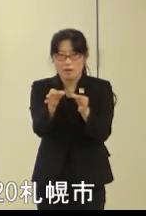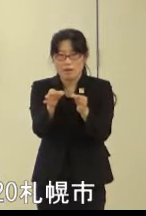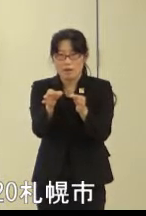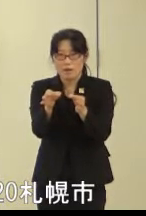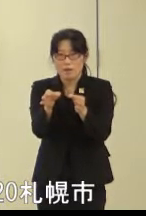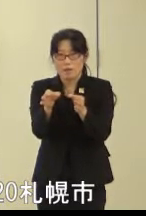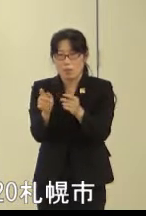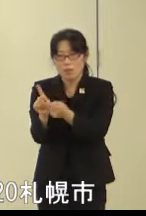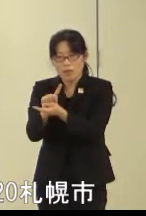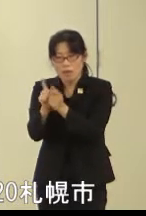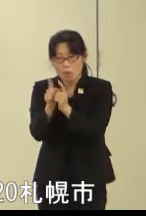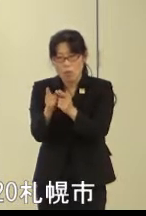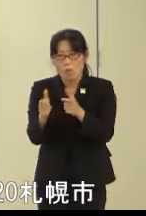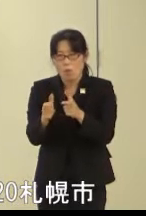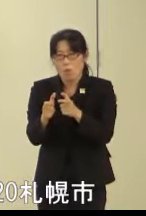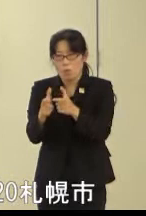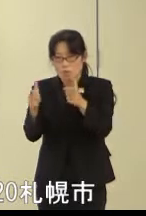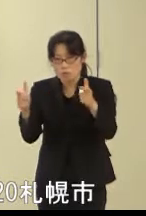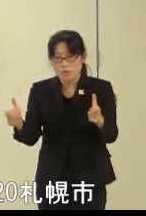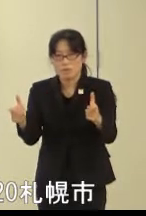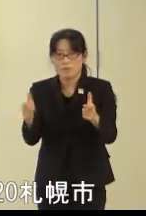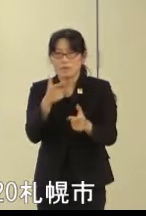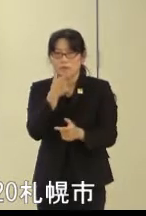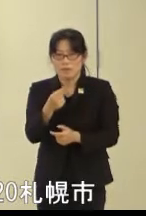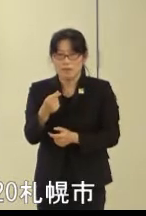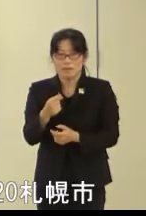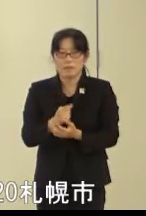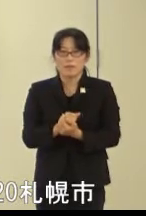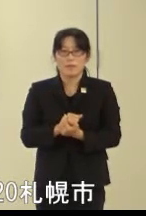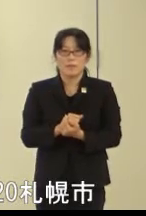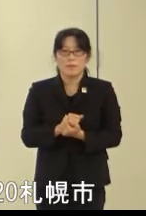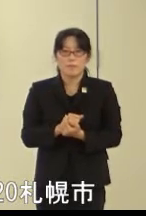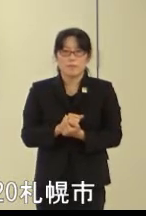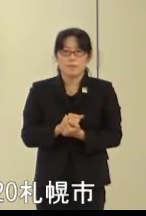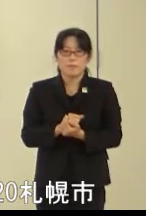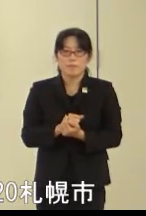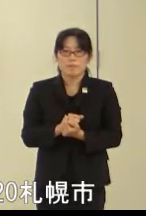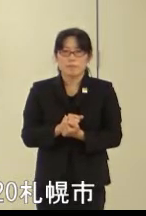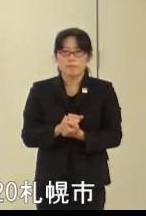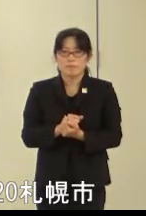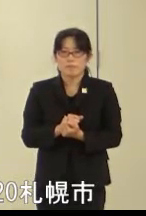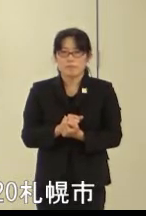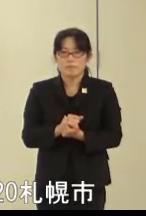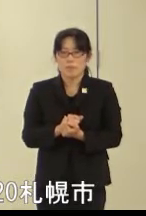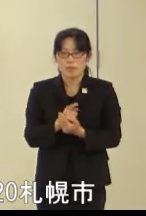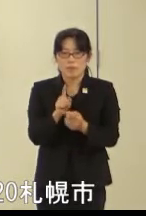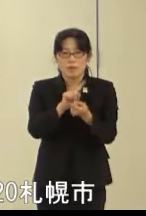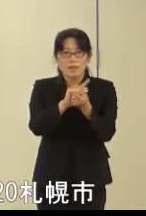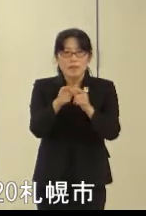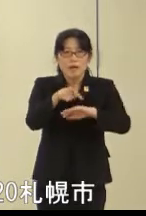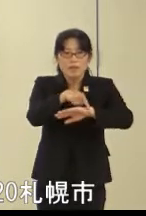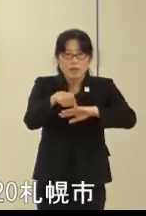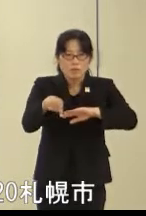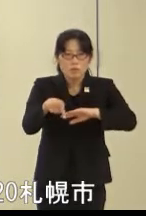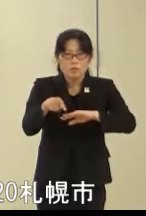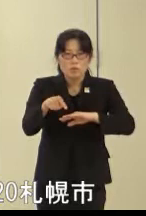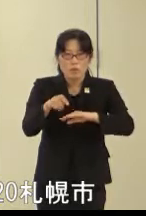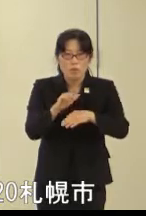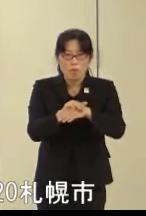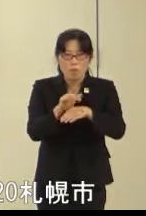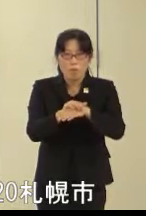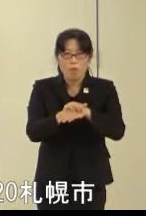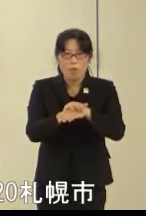拡充をしていきたいというふうに思っておりますそしてこういったた遺作をとったお